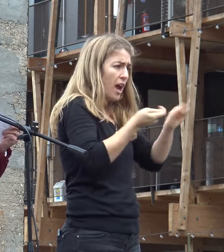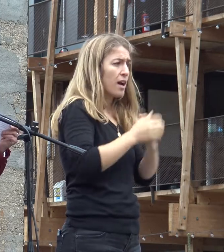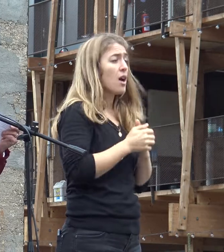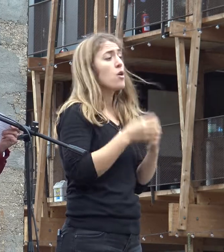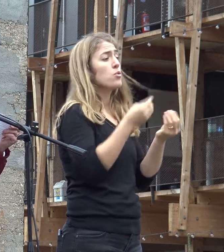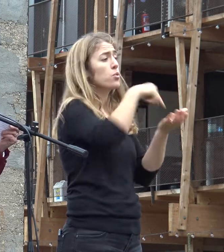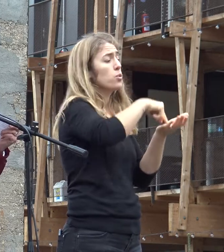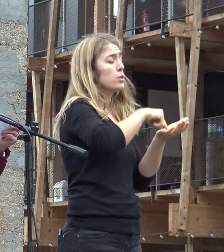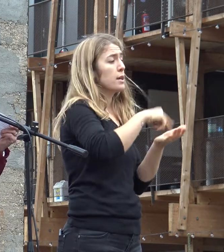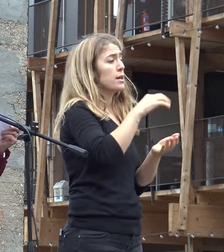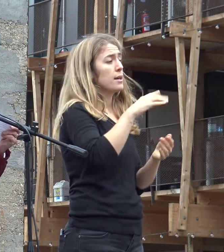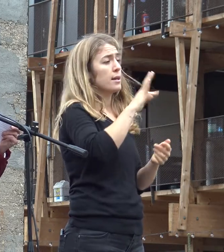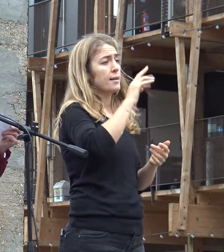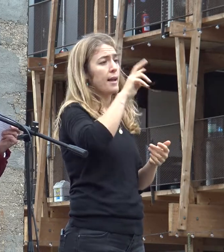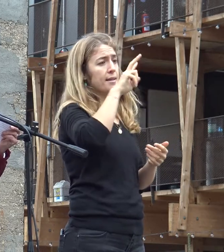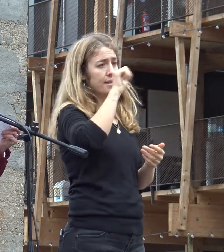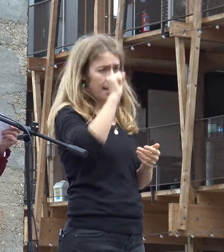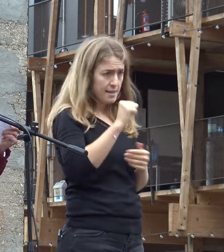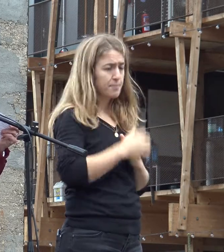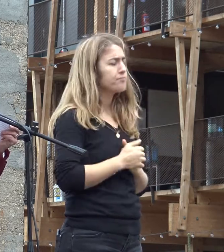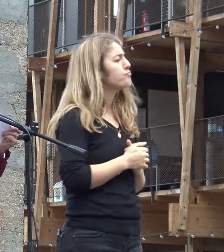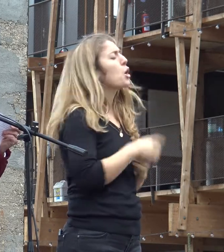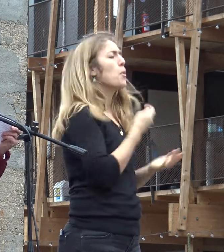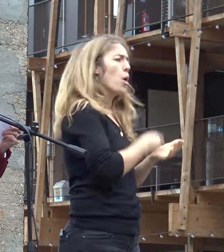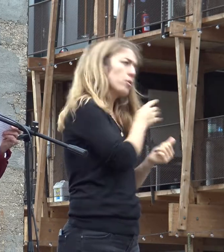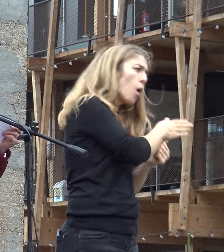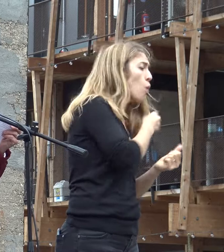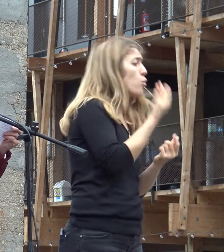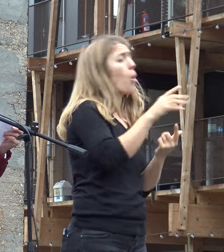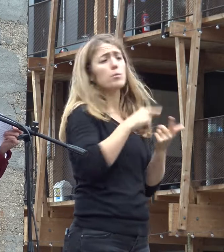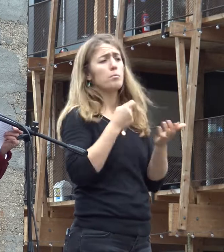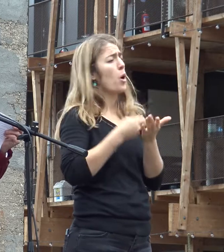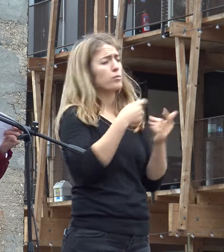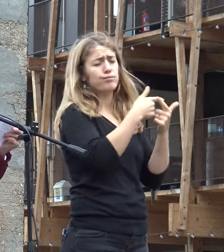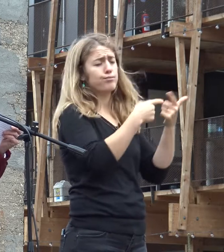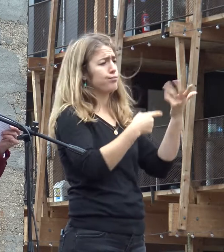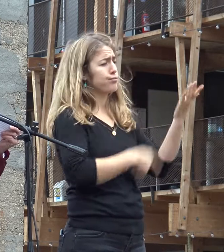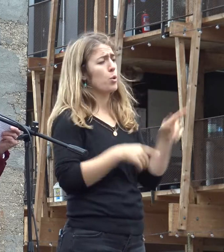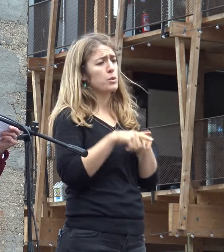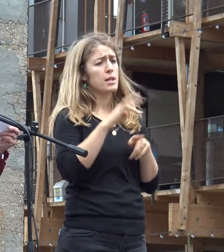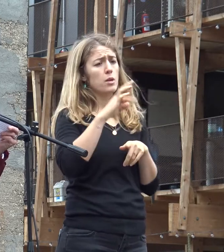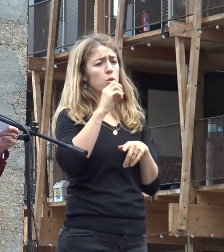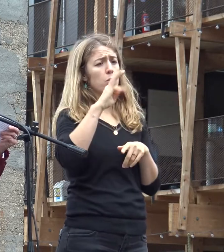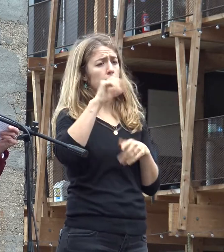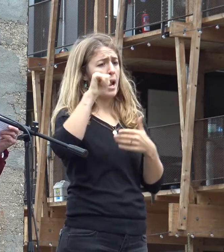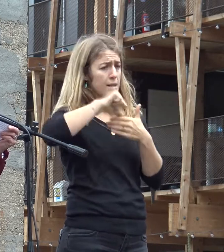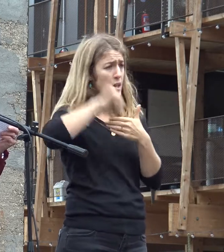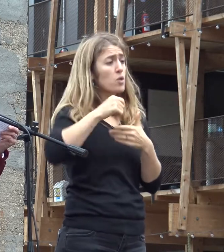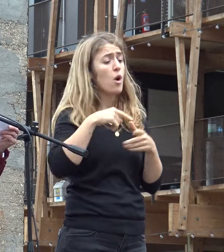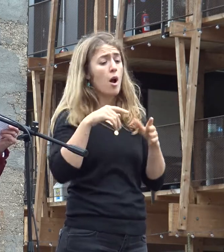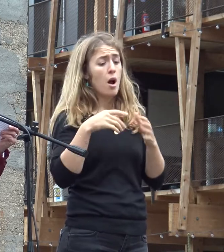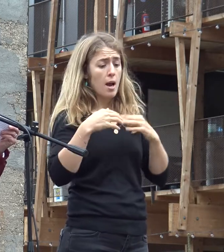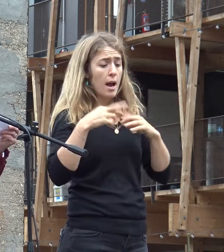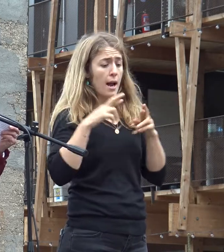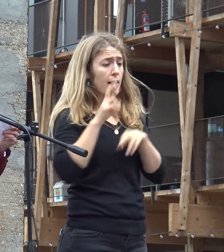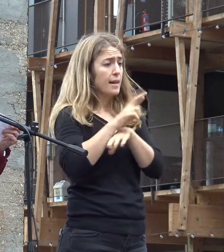LNG. Ça vaut pour la Société Générale, ça vaut pour d'autres banques, ça vaut pour Total et ses forages dans les